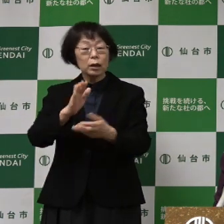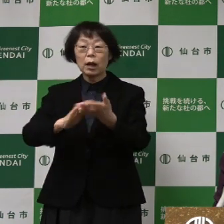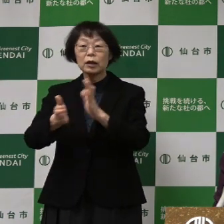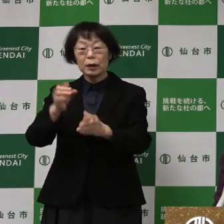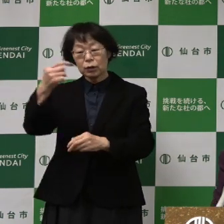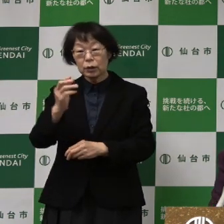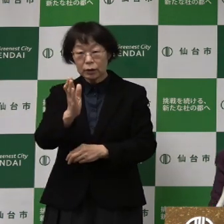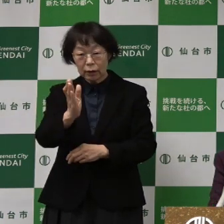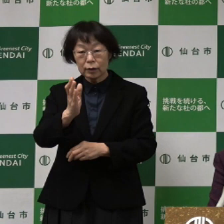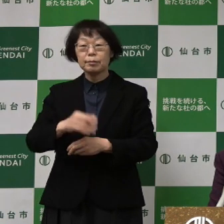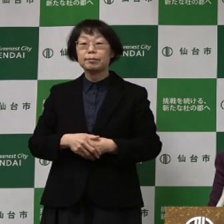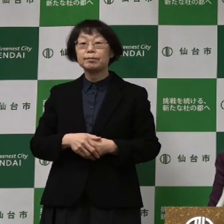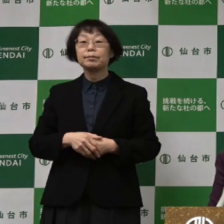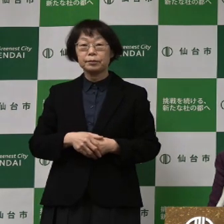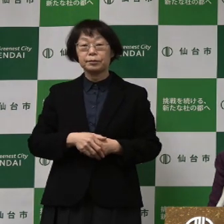ください。